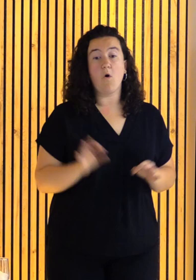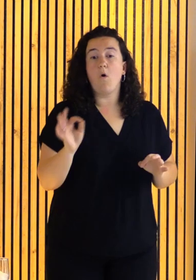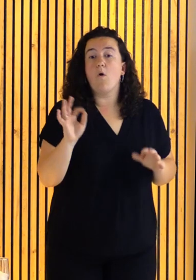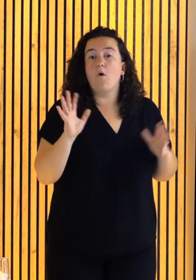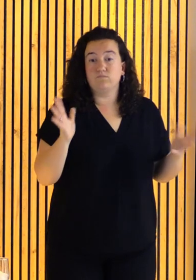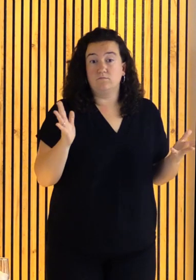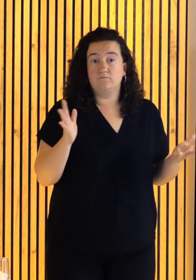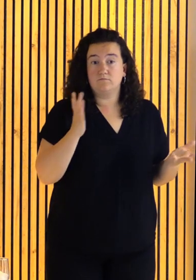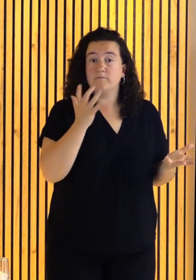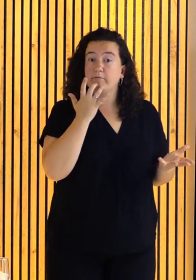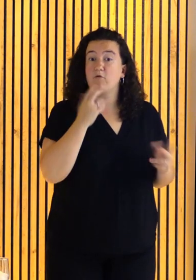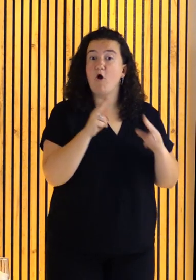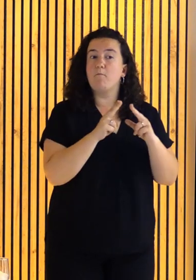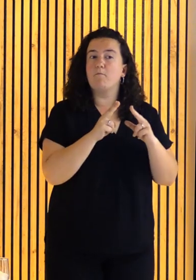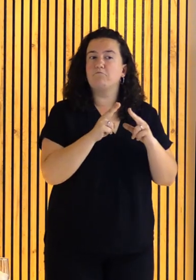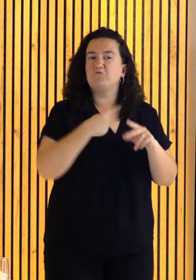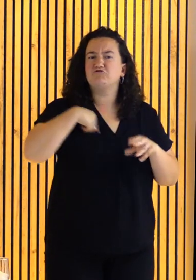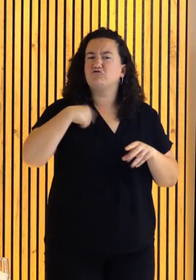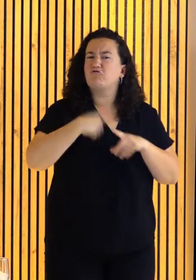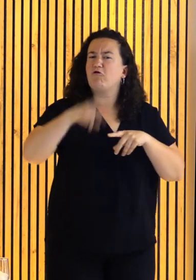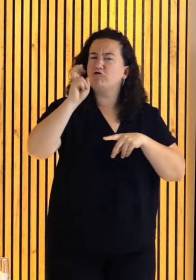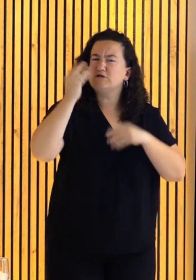beste galdera bat ere, bakan eukan buruan, ez? Zergatik